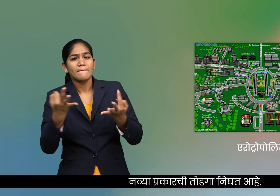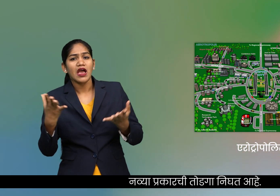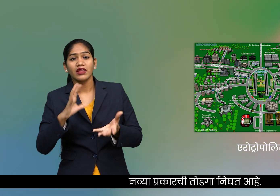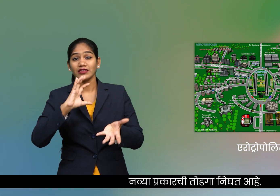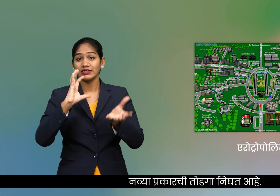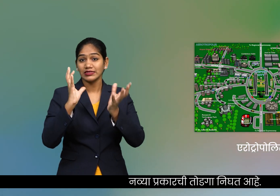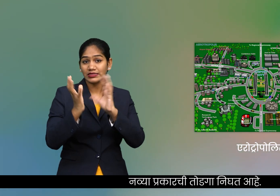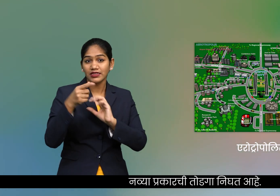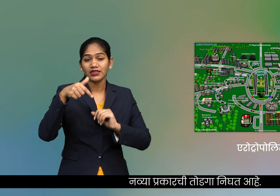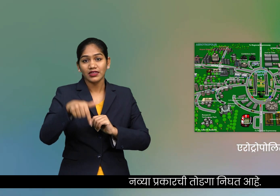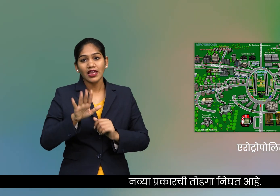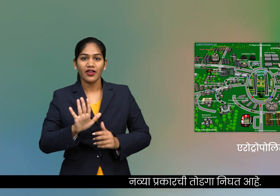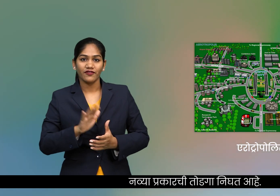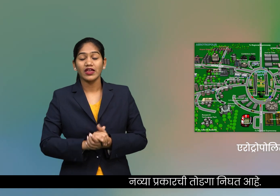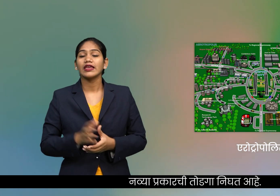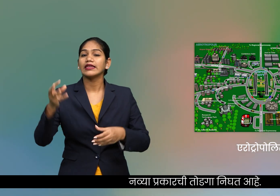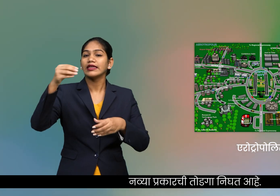नव्या प्रकारची तोडगा निघत आहे.